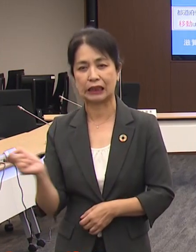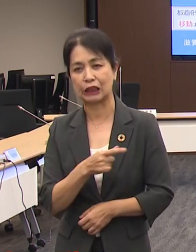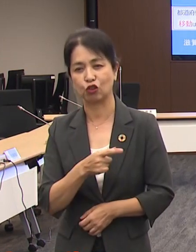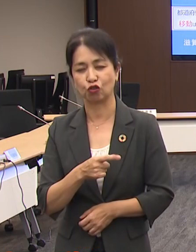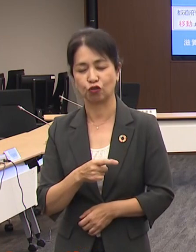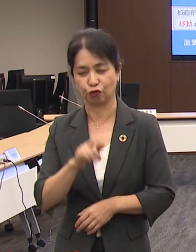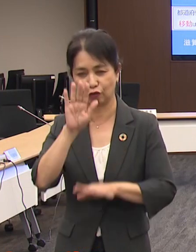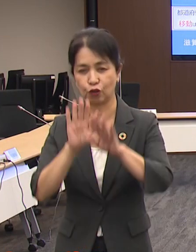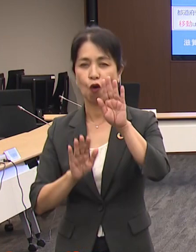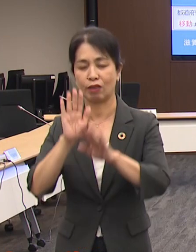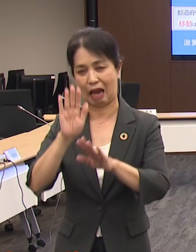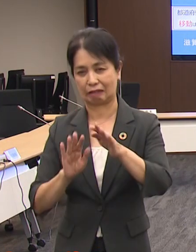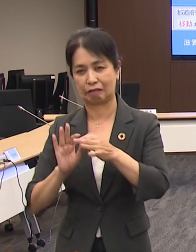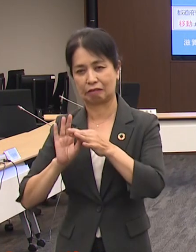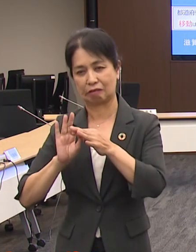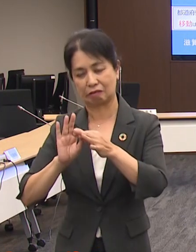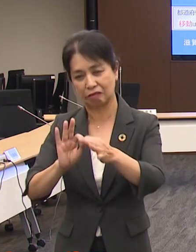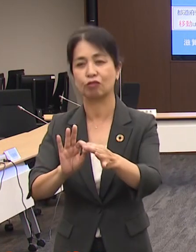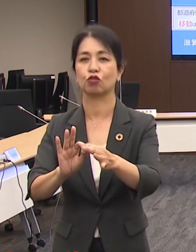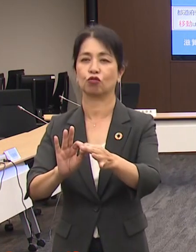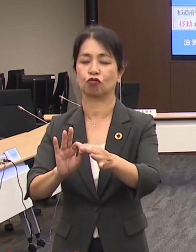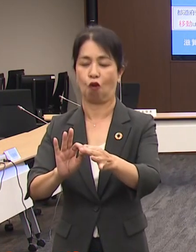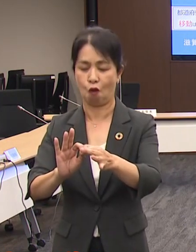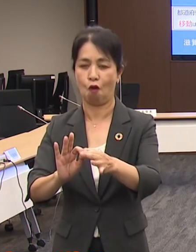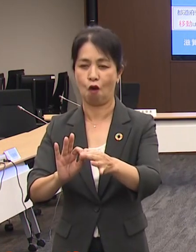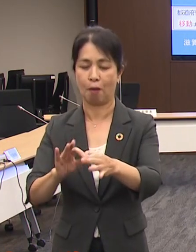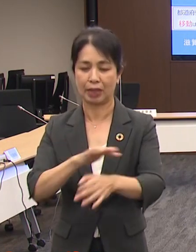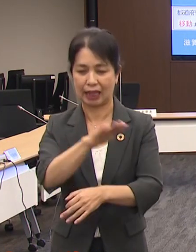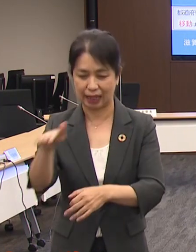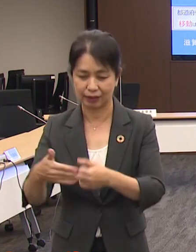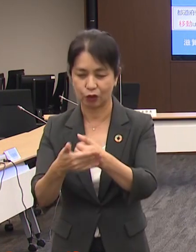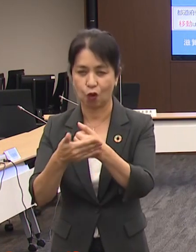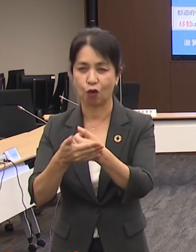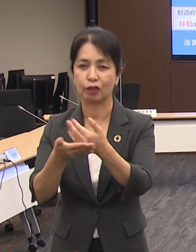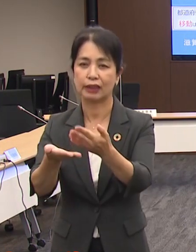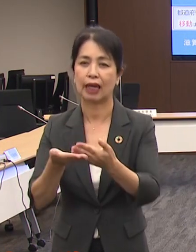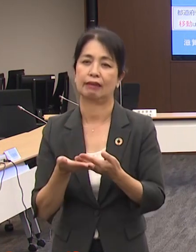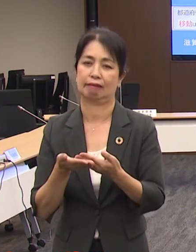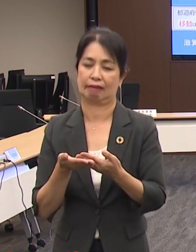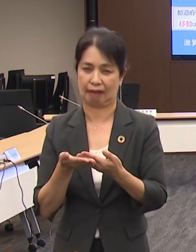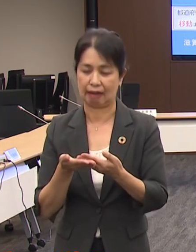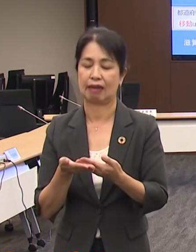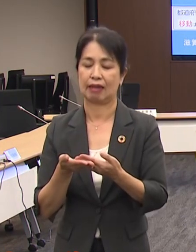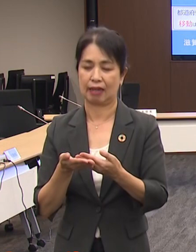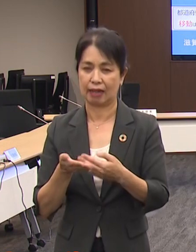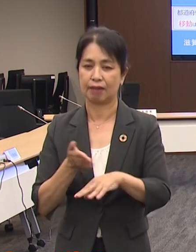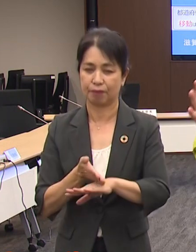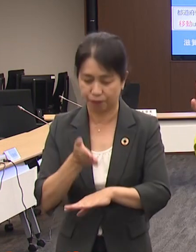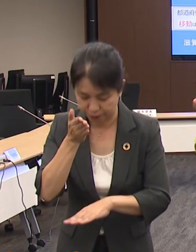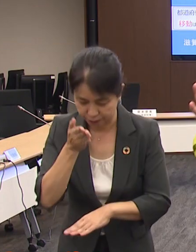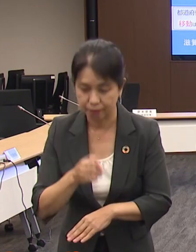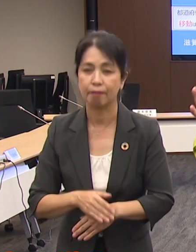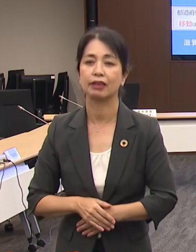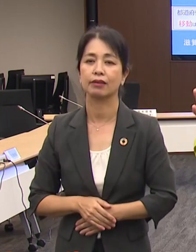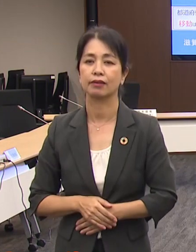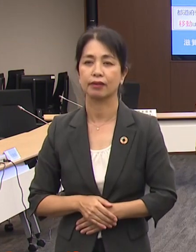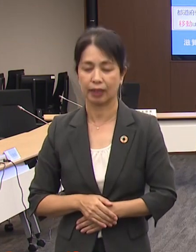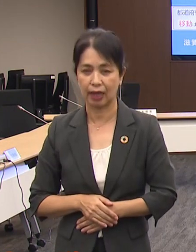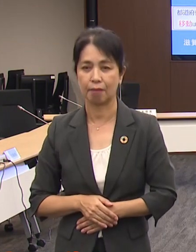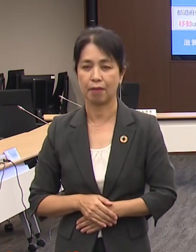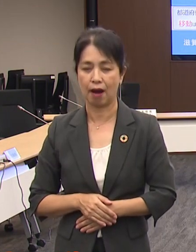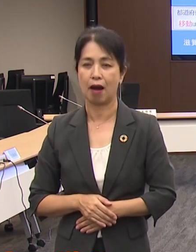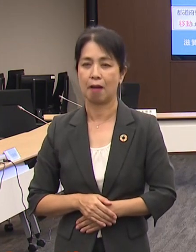態の取り組みにご協力いただいた方々に感謝申し上げ、少しまだ長くなるこ